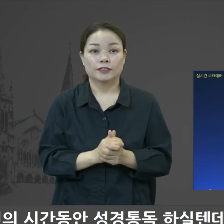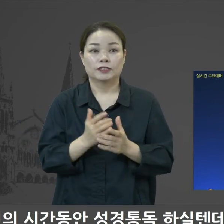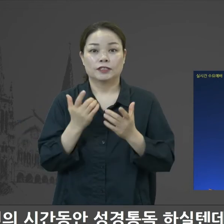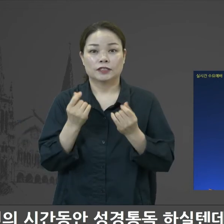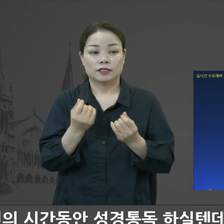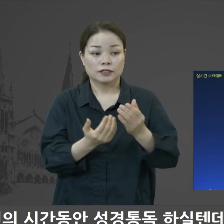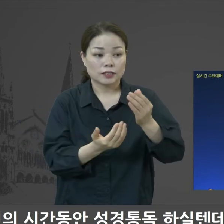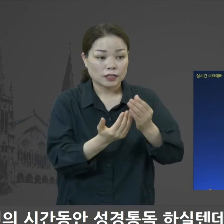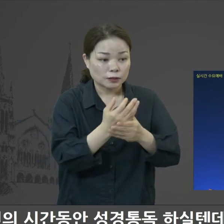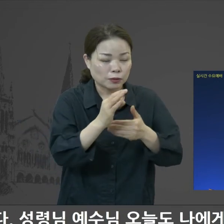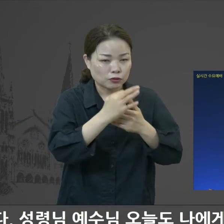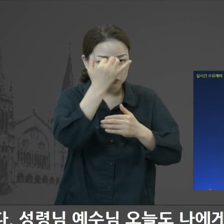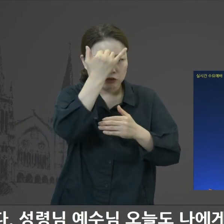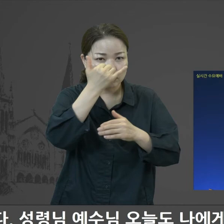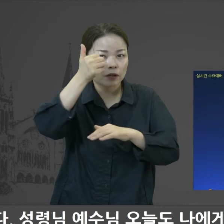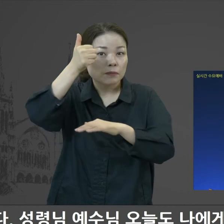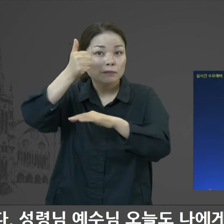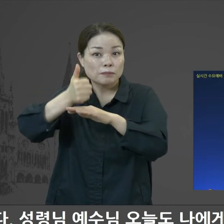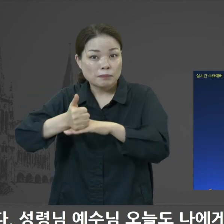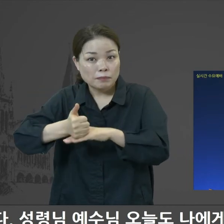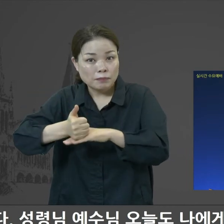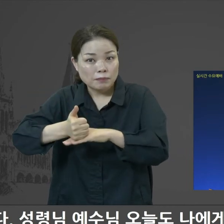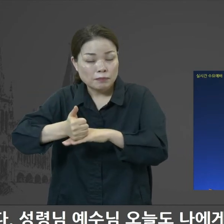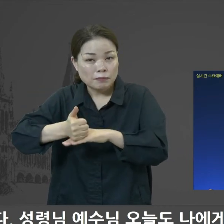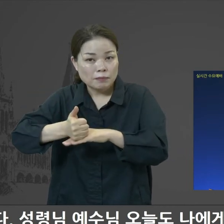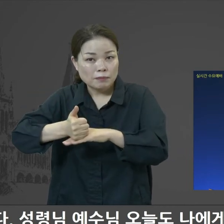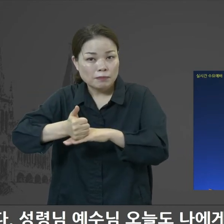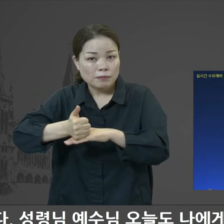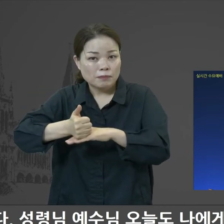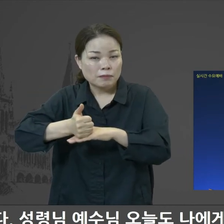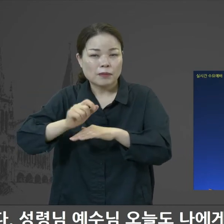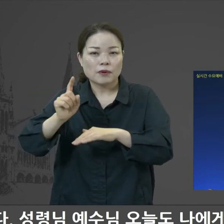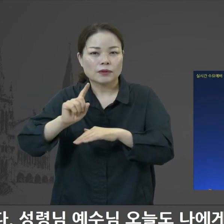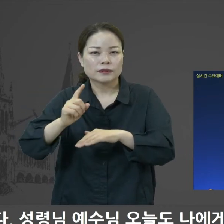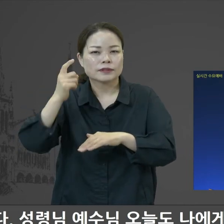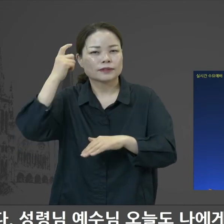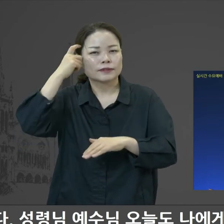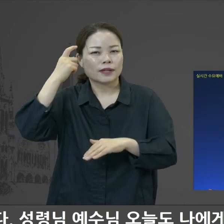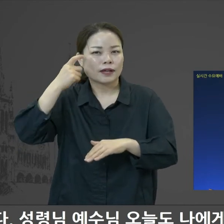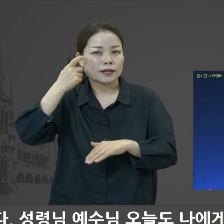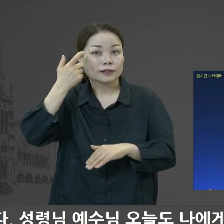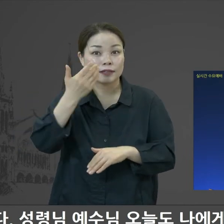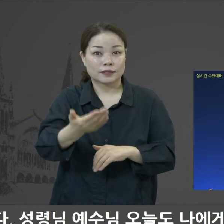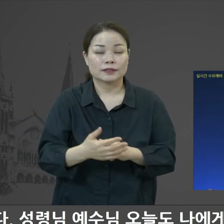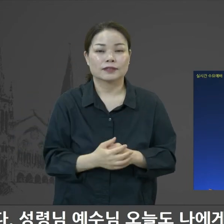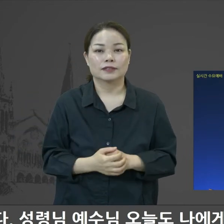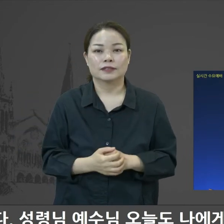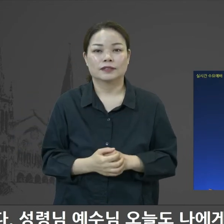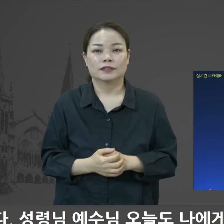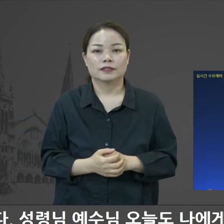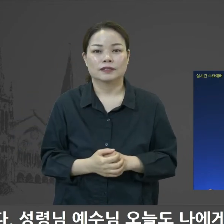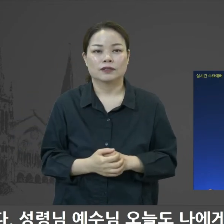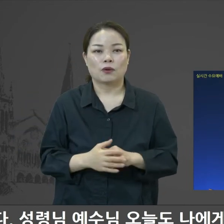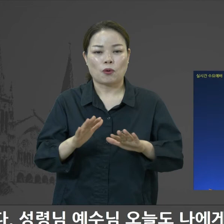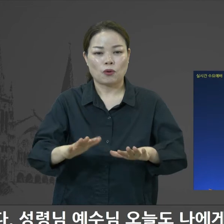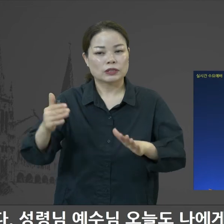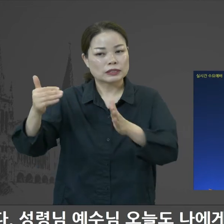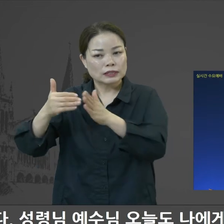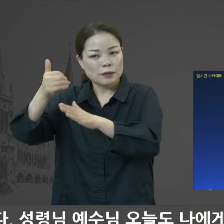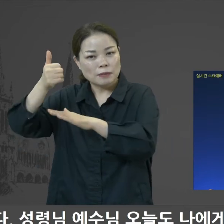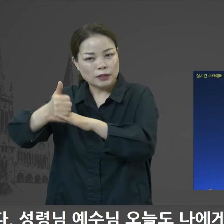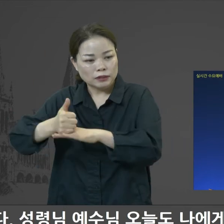일이 일어나면 우리 충현교회 연말 되면 어떤 일들이 일어날까요? 예상해 보실 수 있겠습니까? 네,